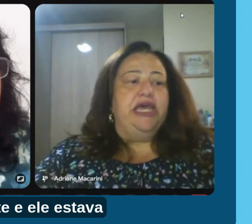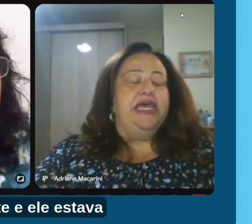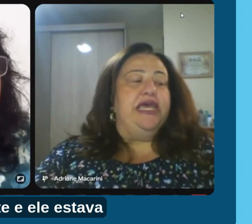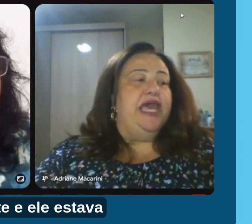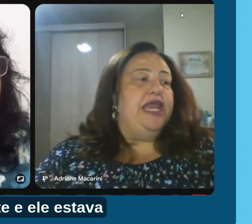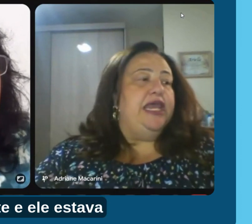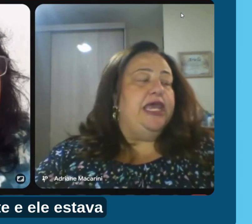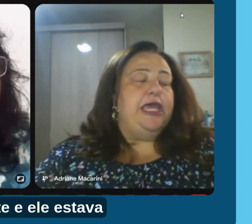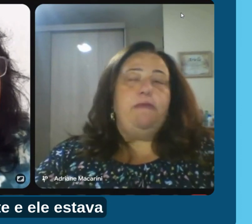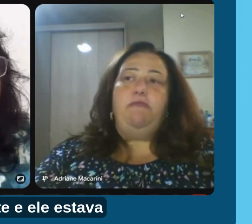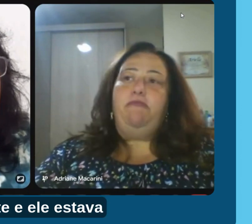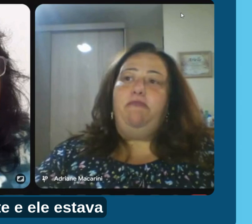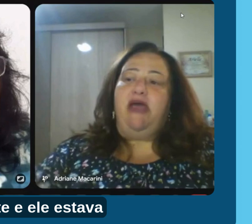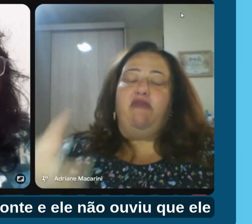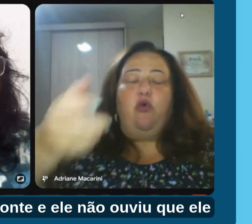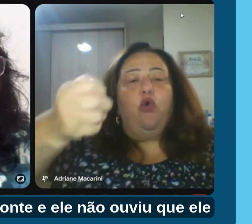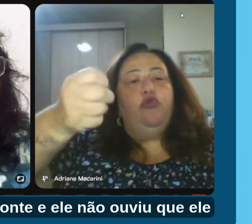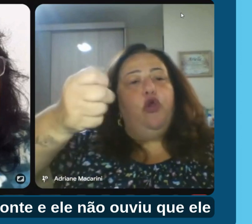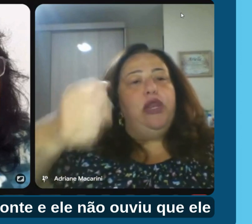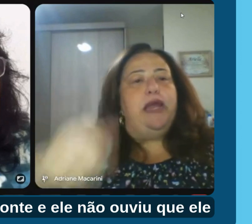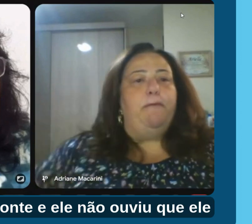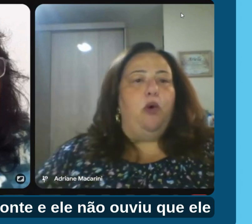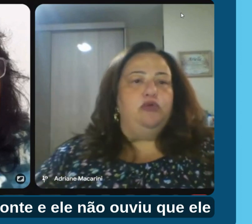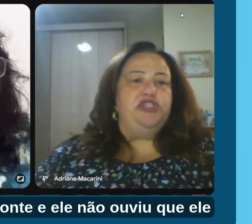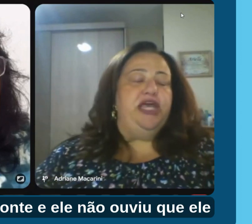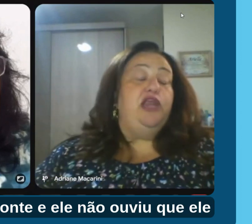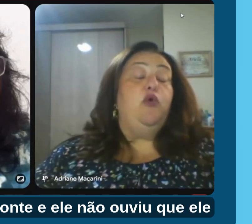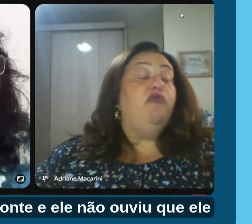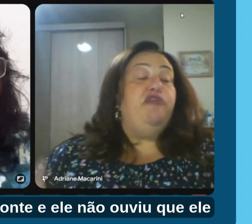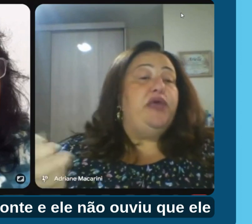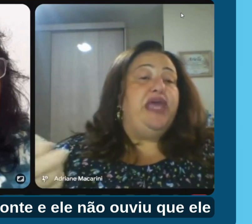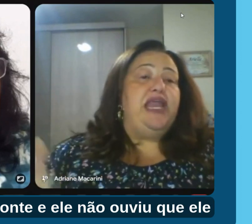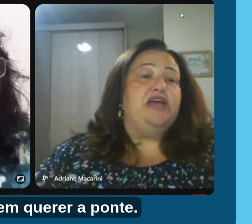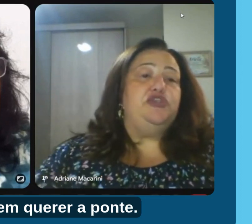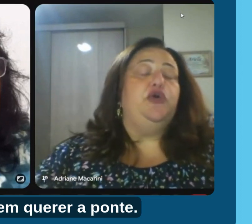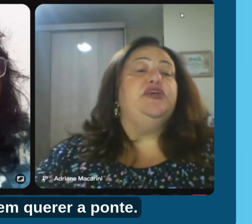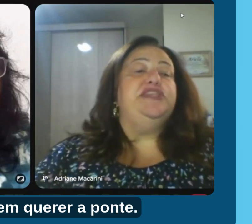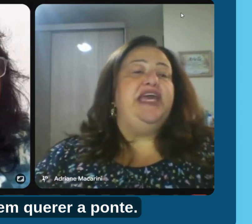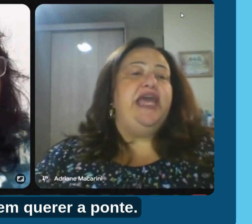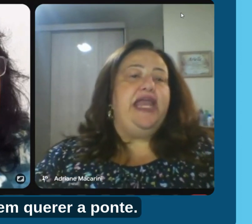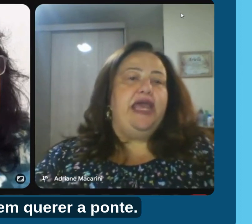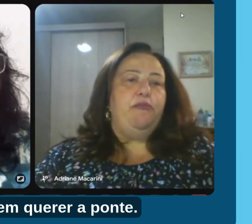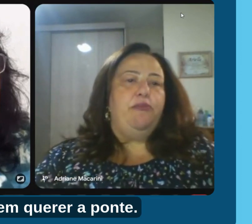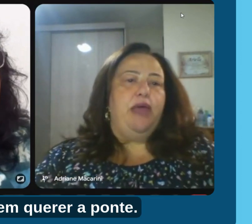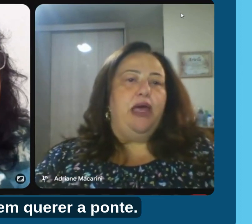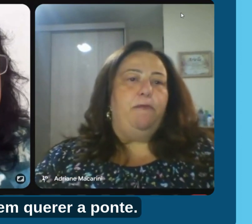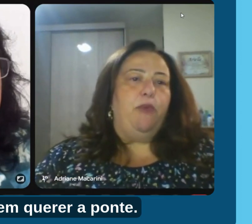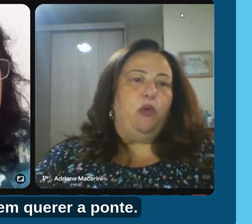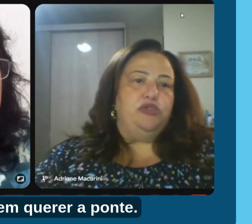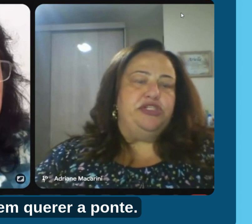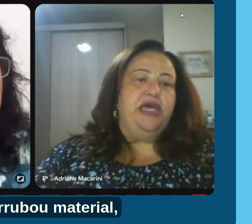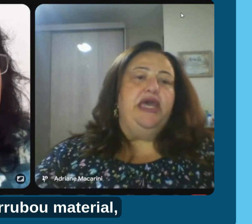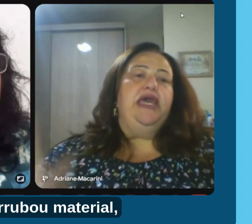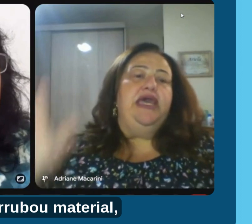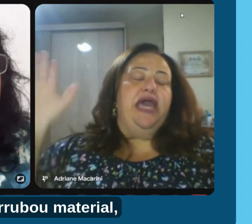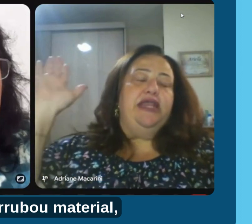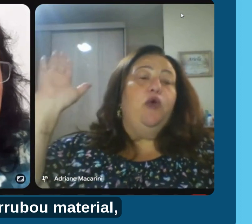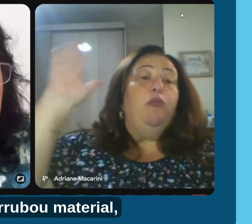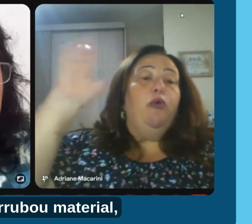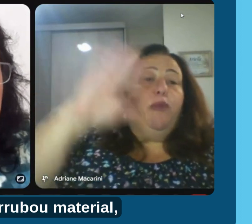e ele estava com o controle da ponte, e ele não ouviu que ele acionou sem querer a ponte. E aí derrubou o